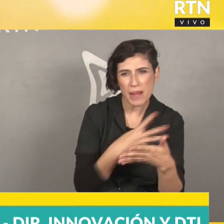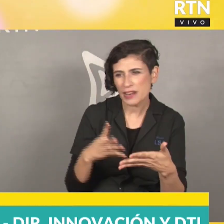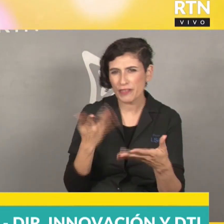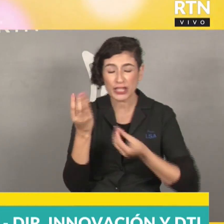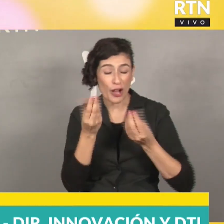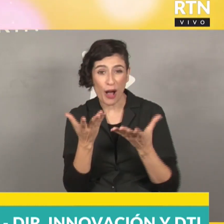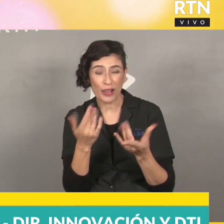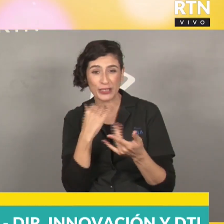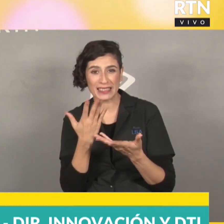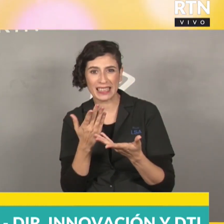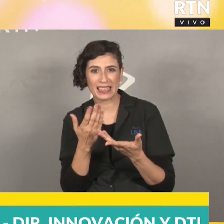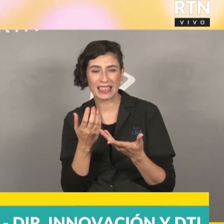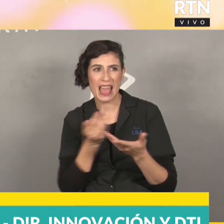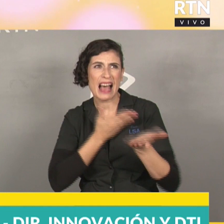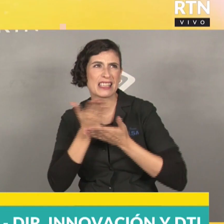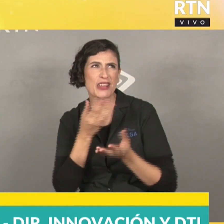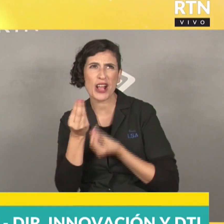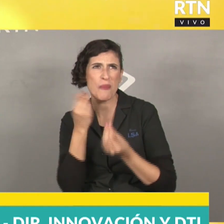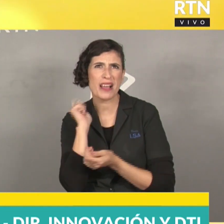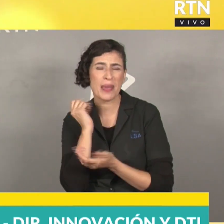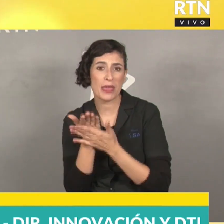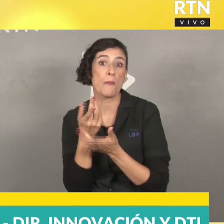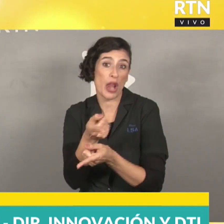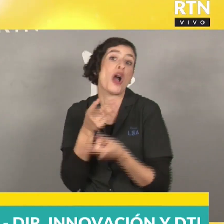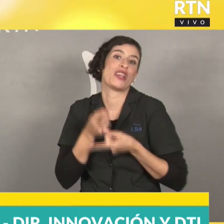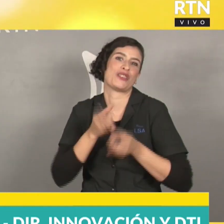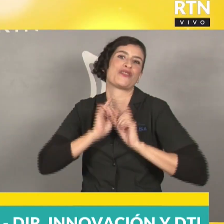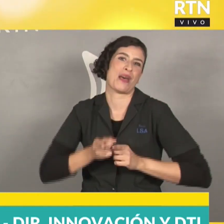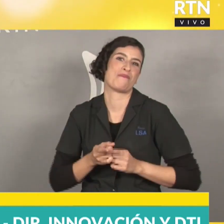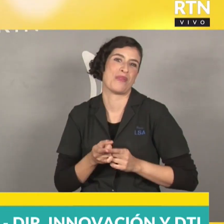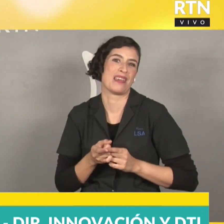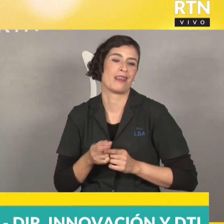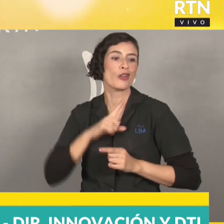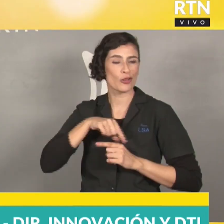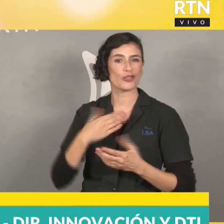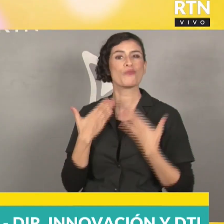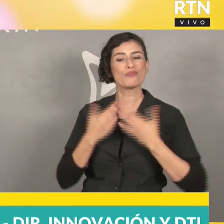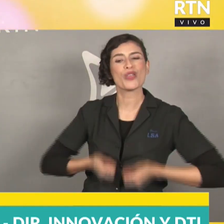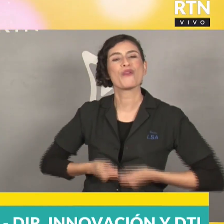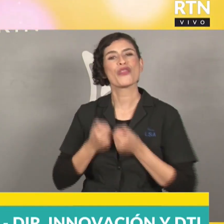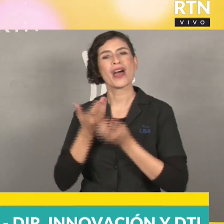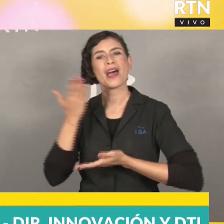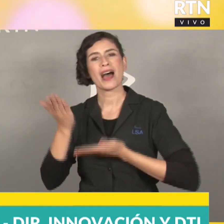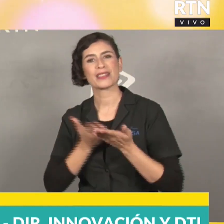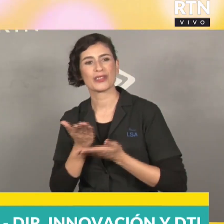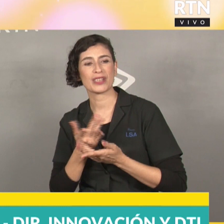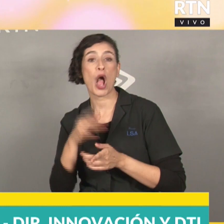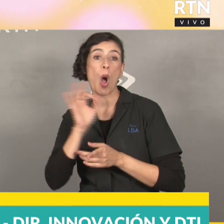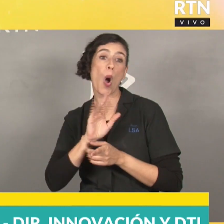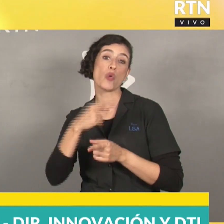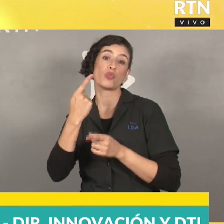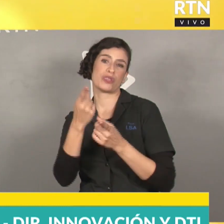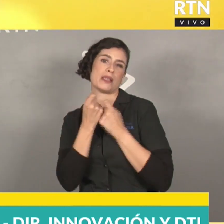asesoría. Ah, bien. ¿Sí? O sea, asesoría para la mejora también la pueden pedir. También pueden pedir, si están interesados en que alguien les